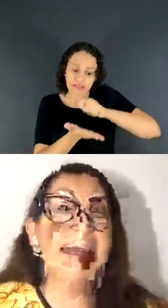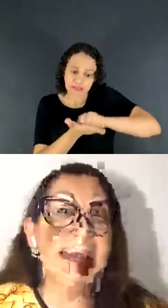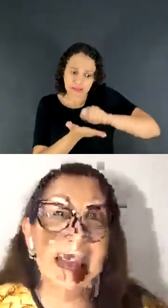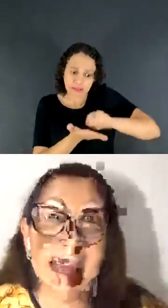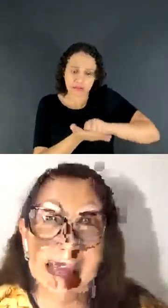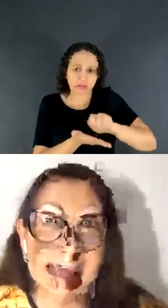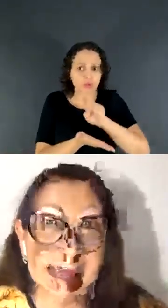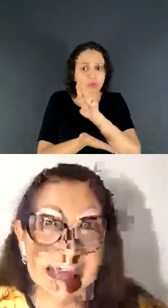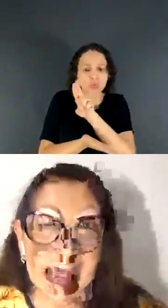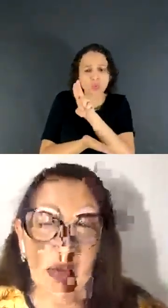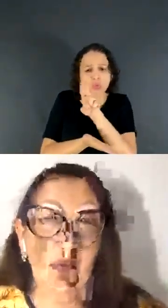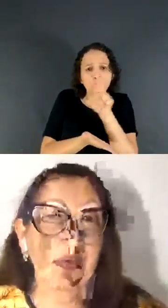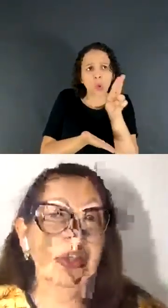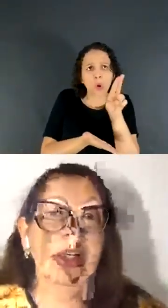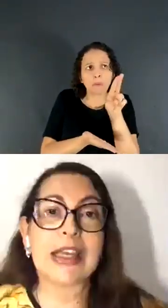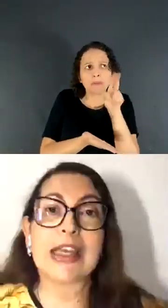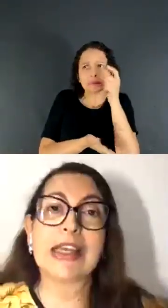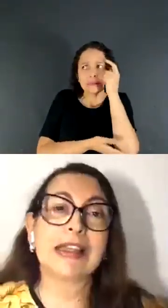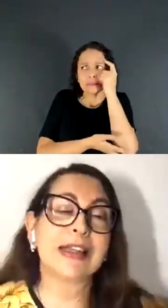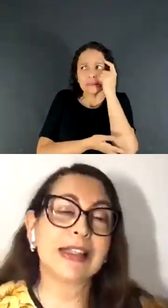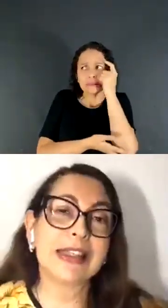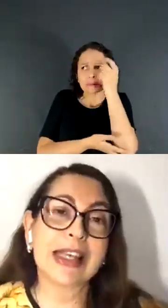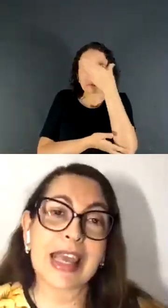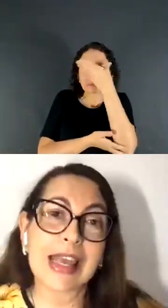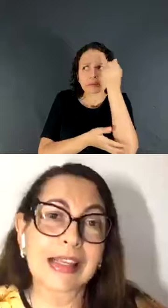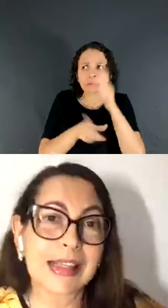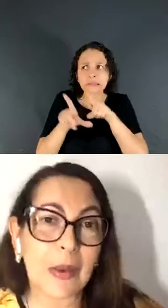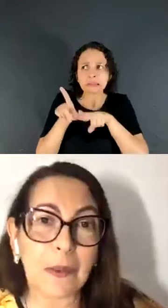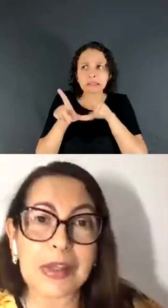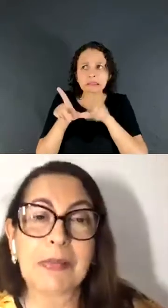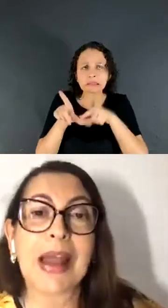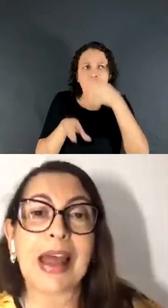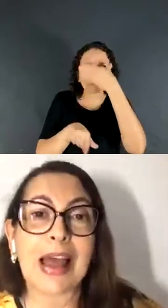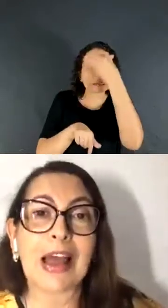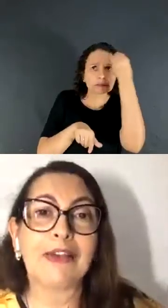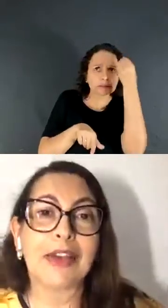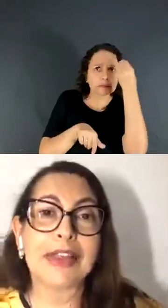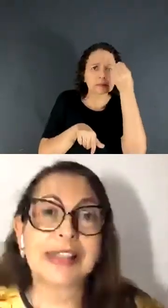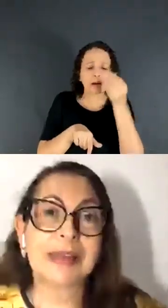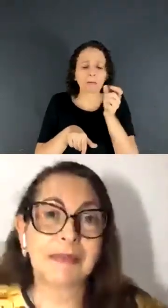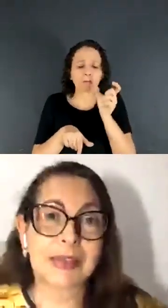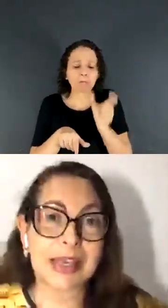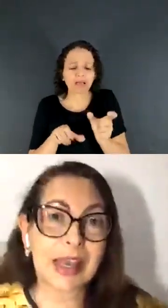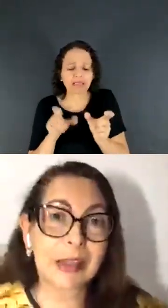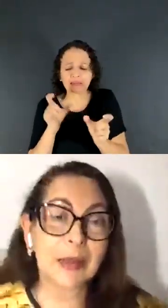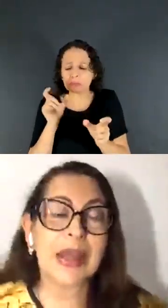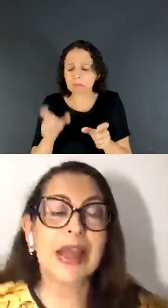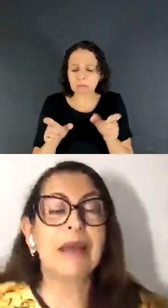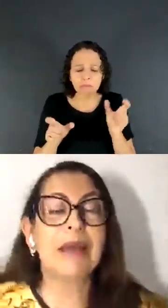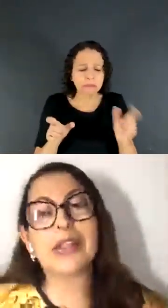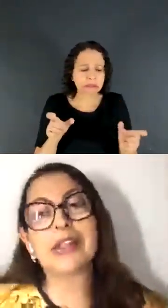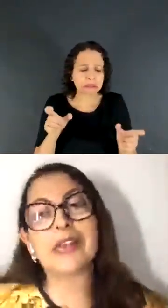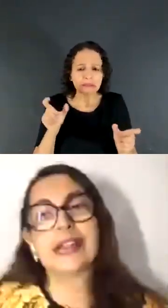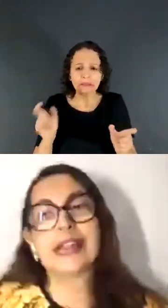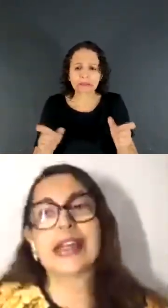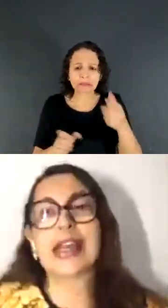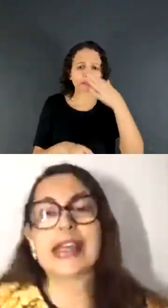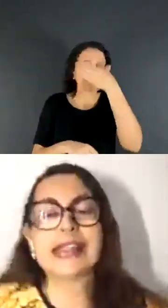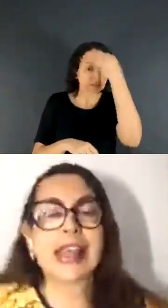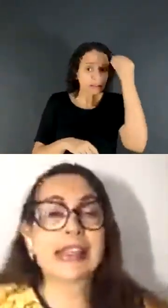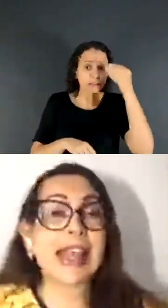aí esquece algumas letras, esquece algumas palavras, certo? Muitas